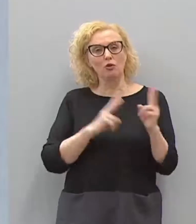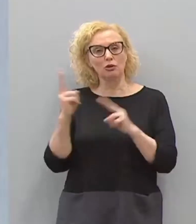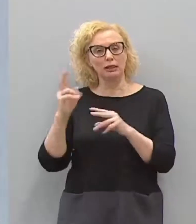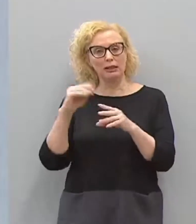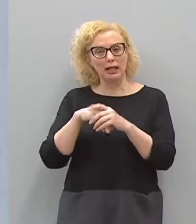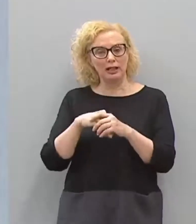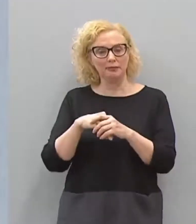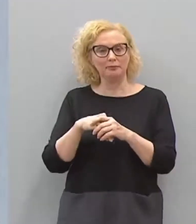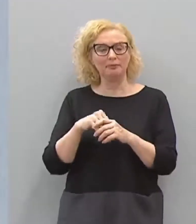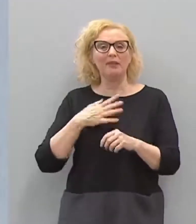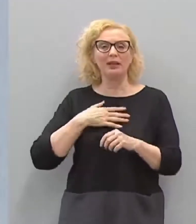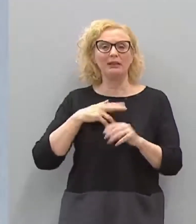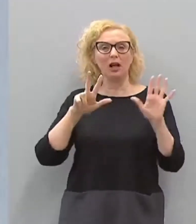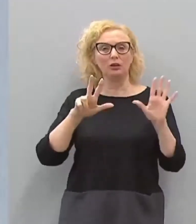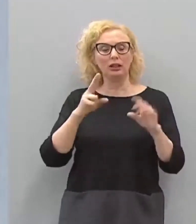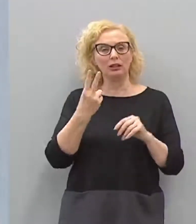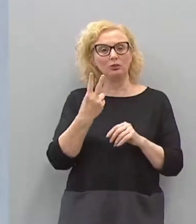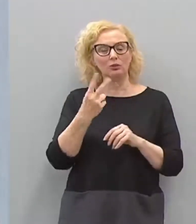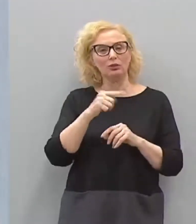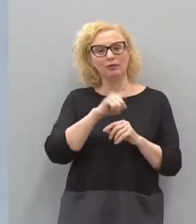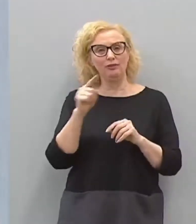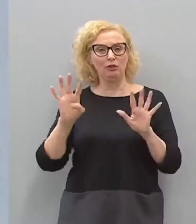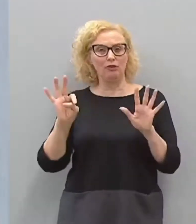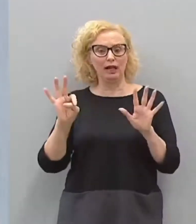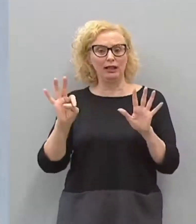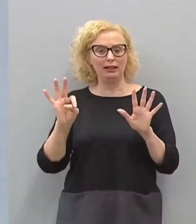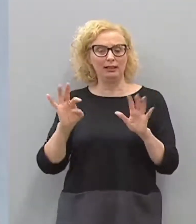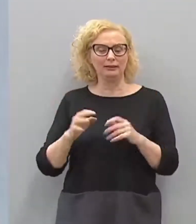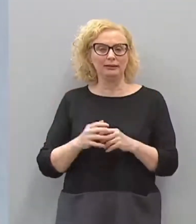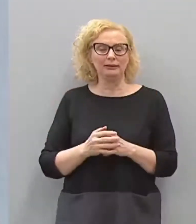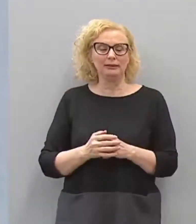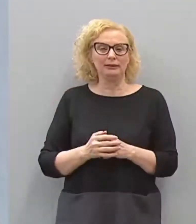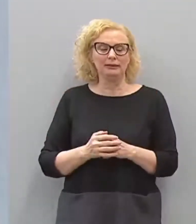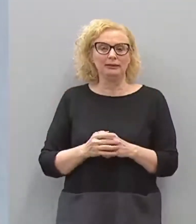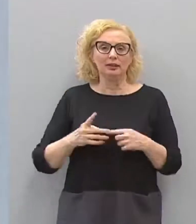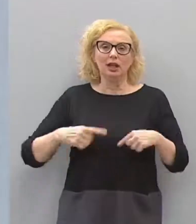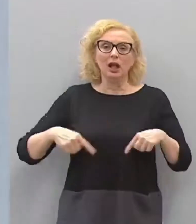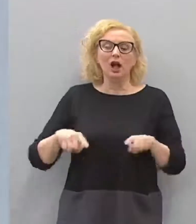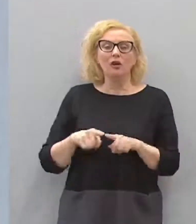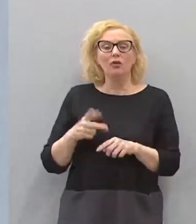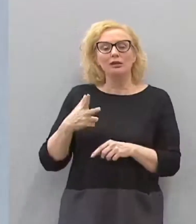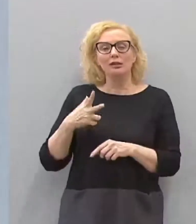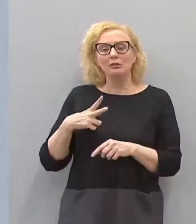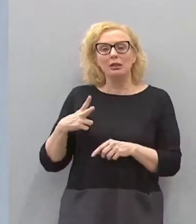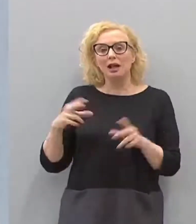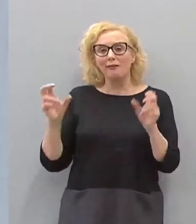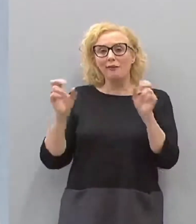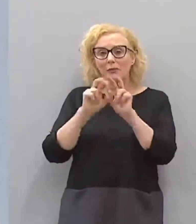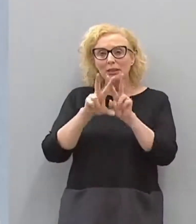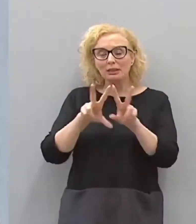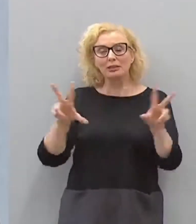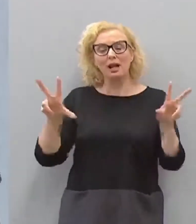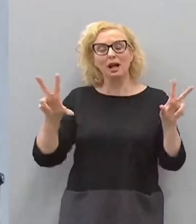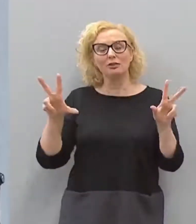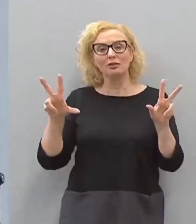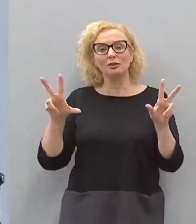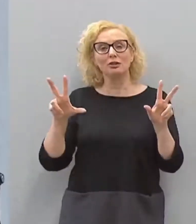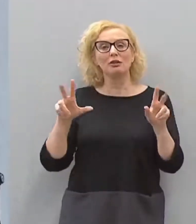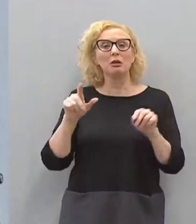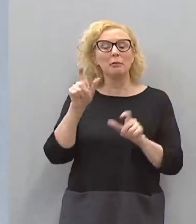l'età va dagli 82 anni ai 90 anni e di questo punto speriamo che il messaggio risca passare soprattutto tra gli over